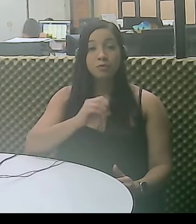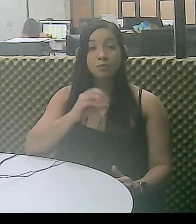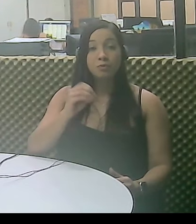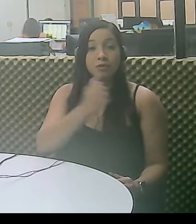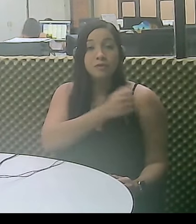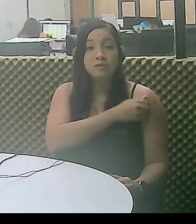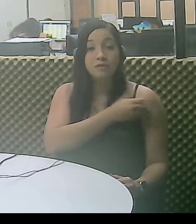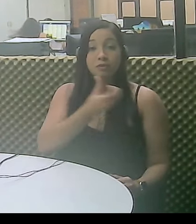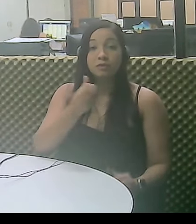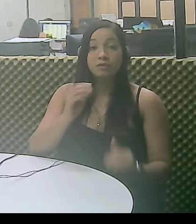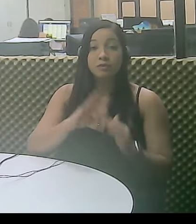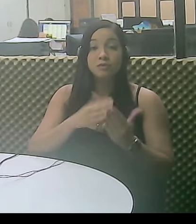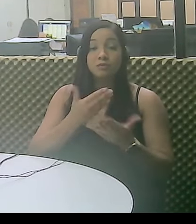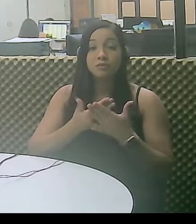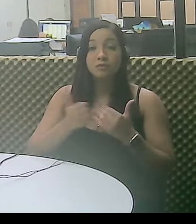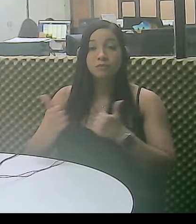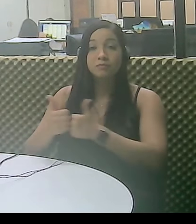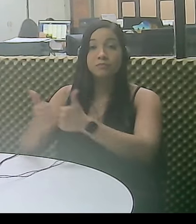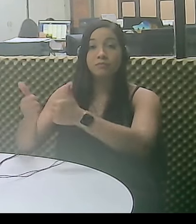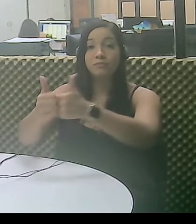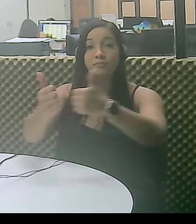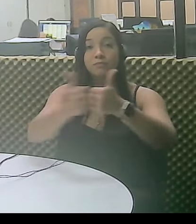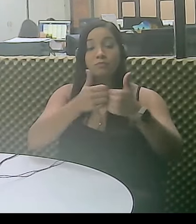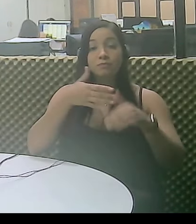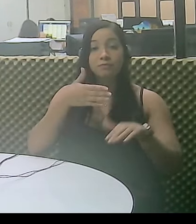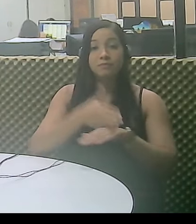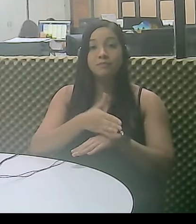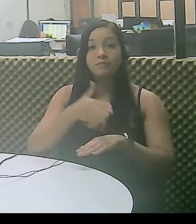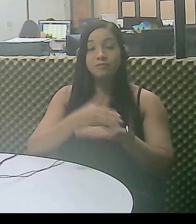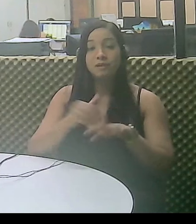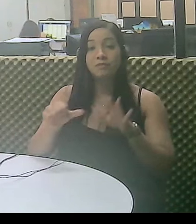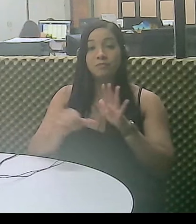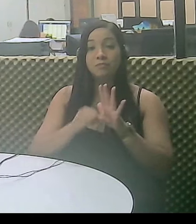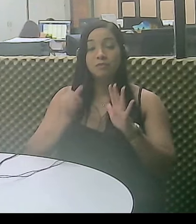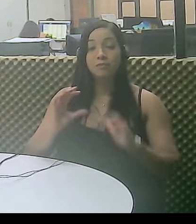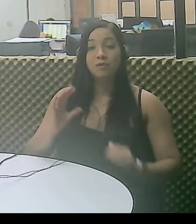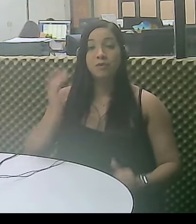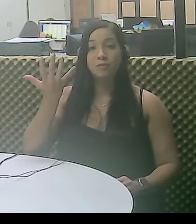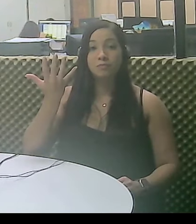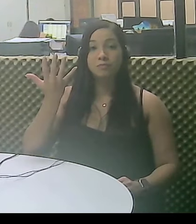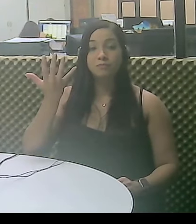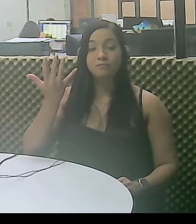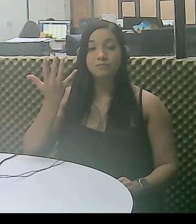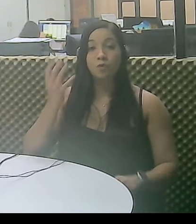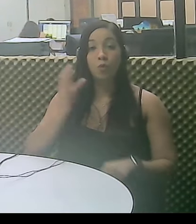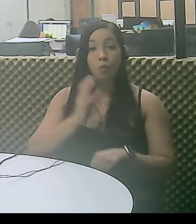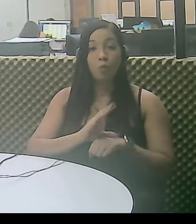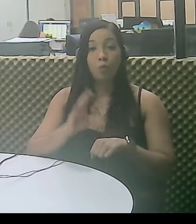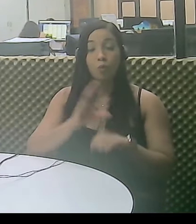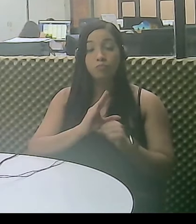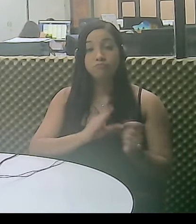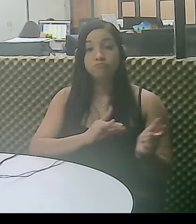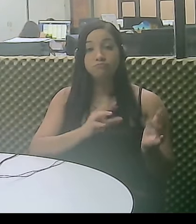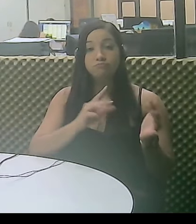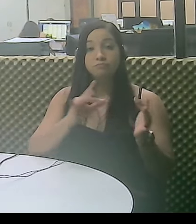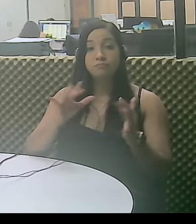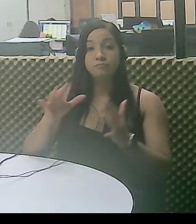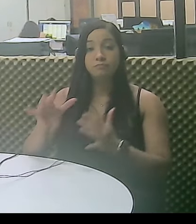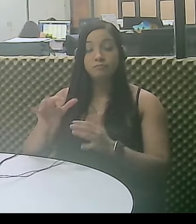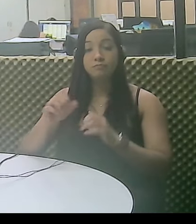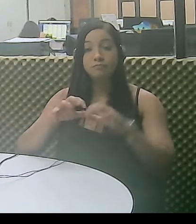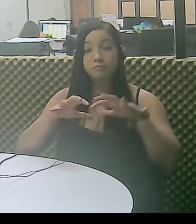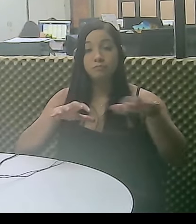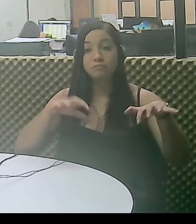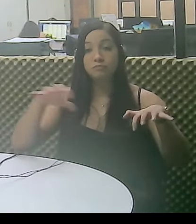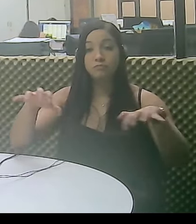alunos de 6 escolas próximas à Arena participarão desta primeira edição. Durante a capacitação, os alunos serão